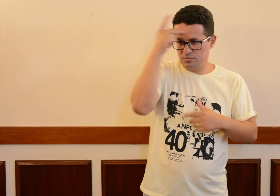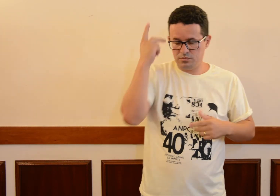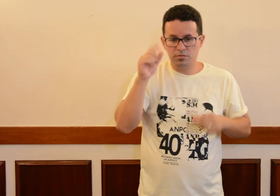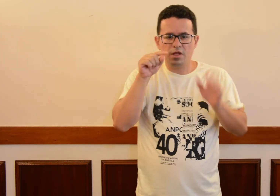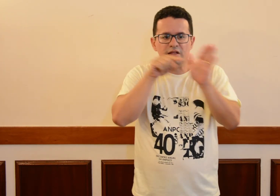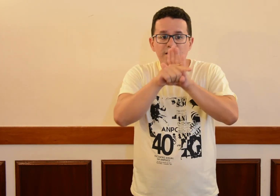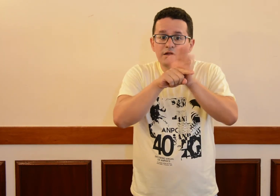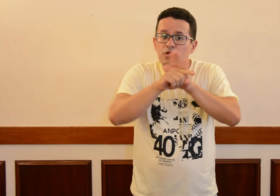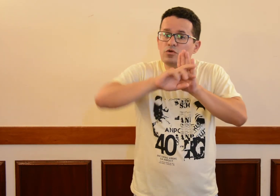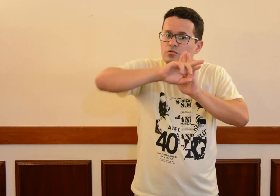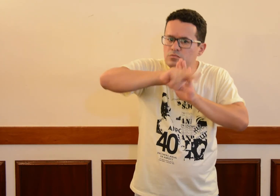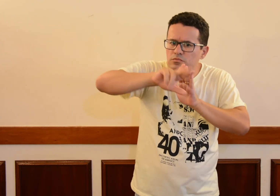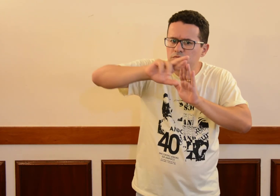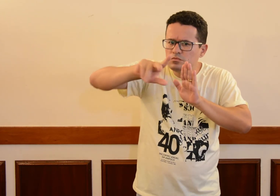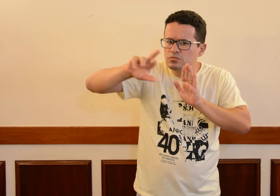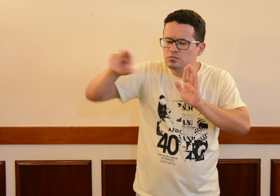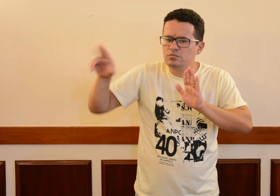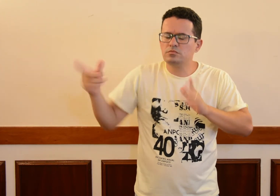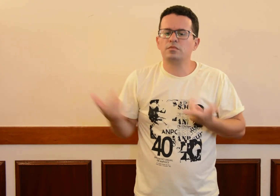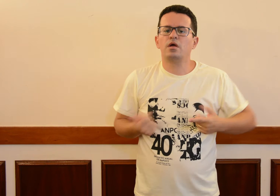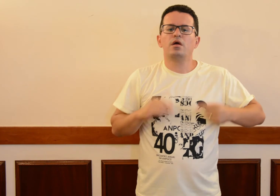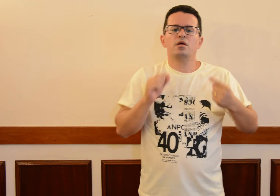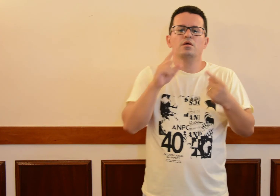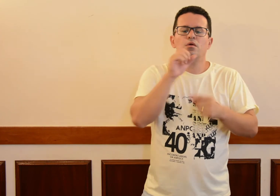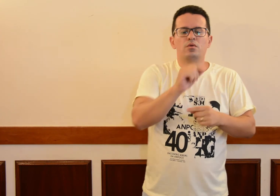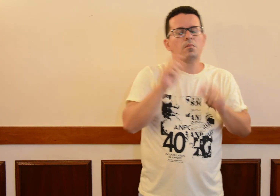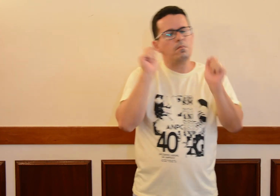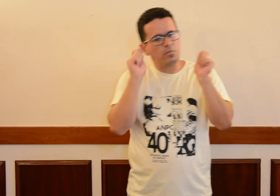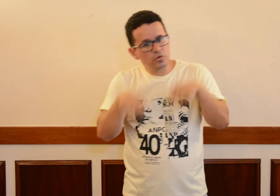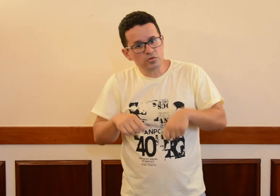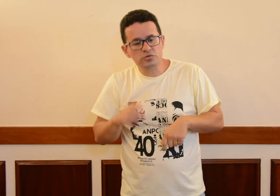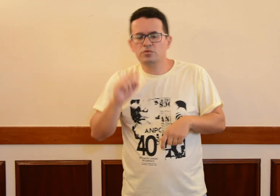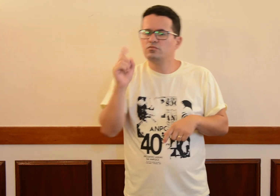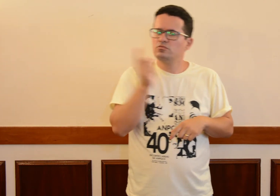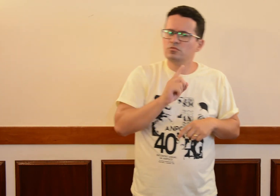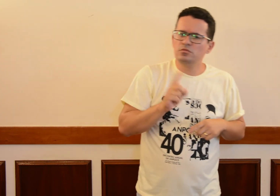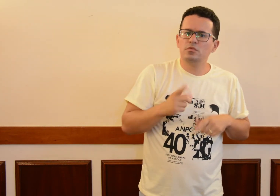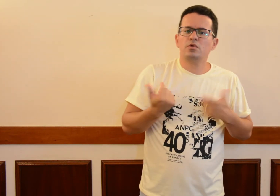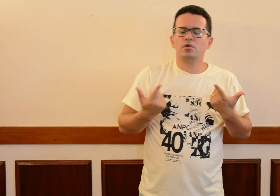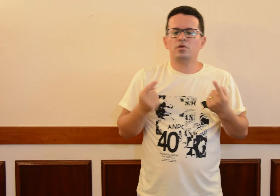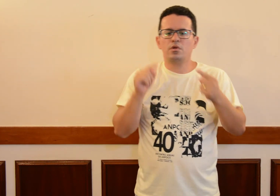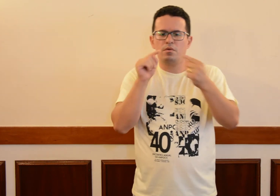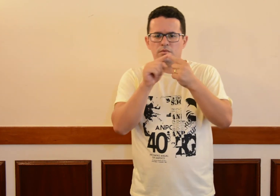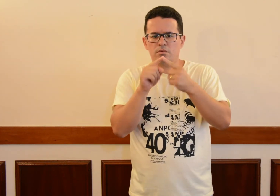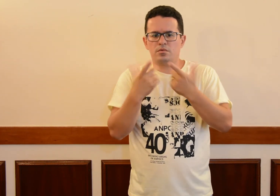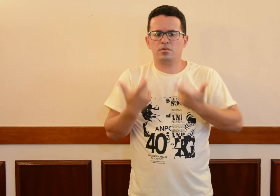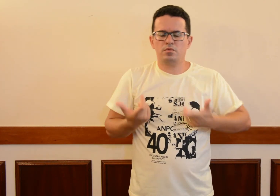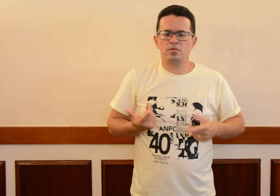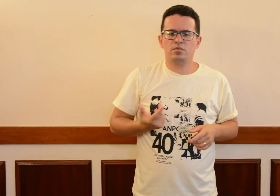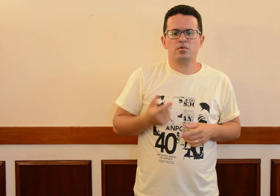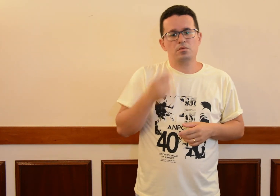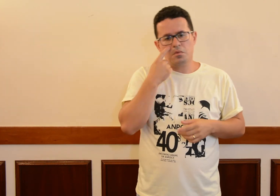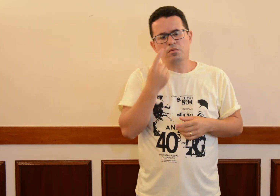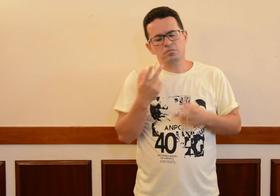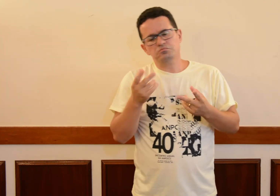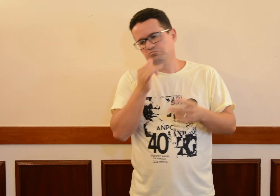diferentemente habitados por elas, podendo ou não constituir parte de sua subjetividade. Como vemos, por exemplo,